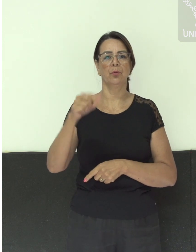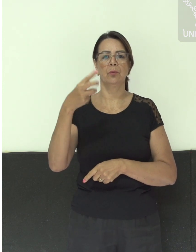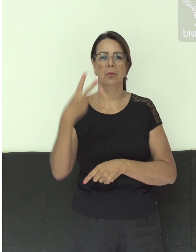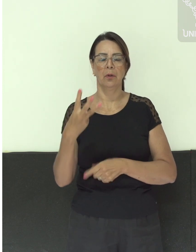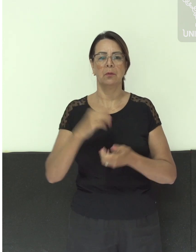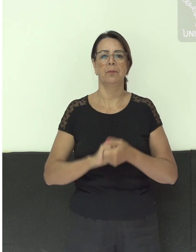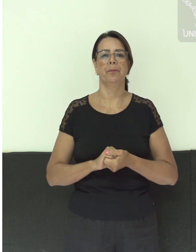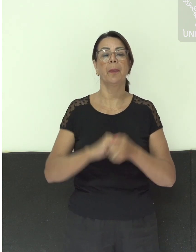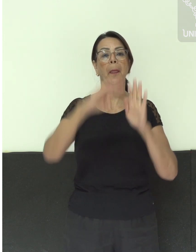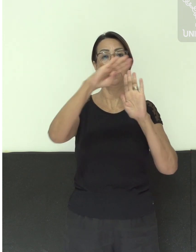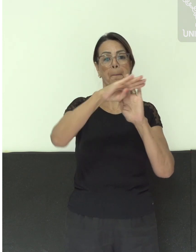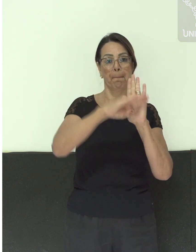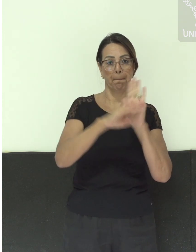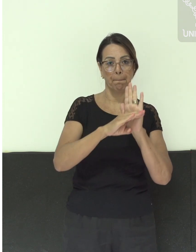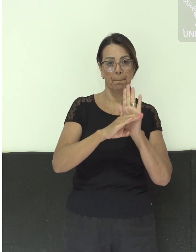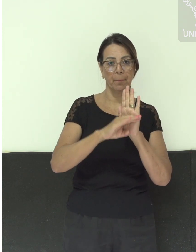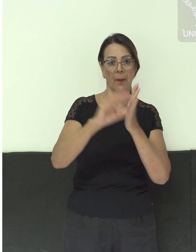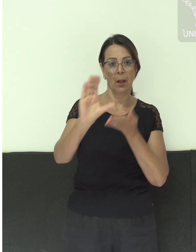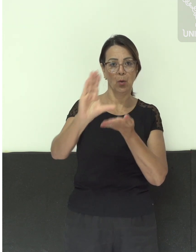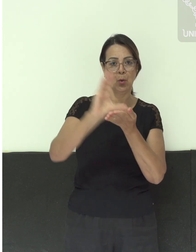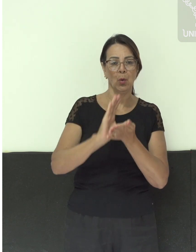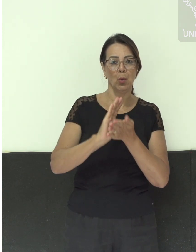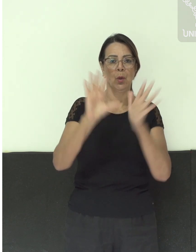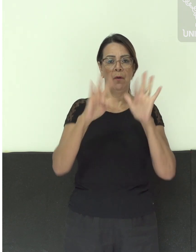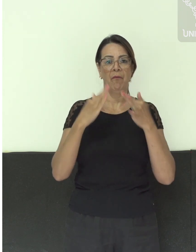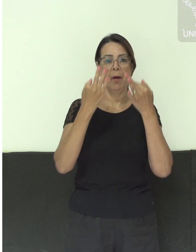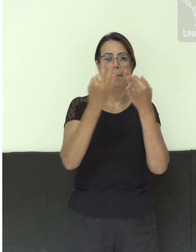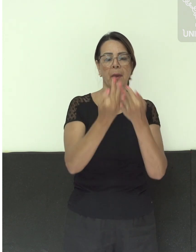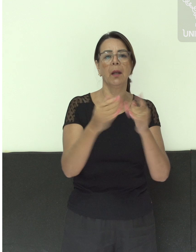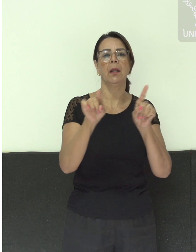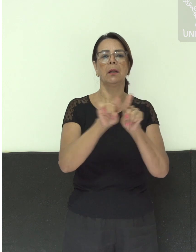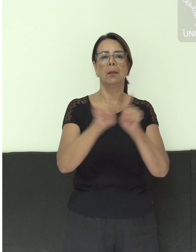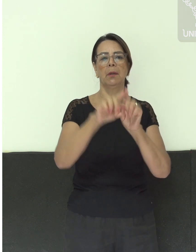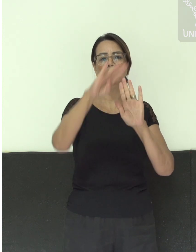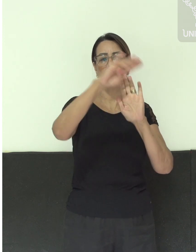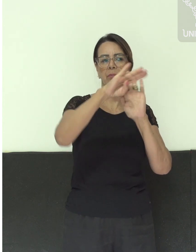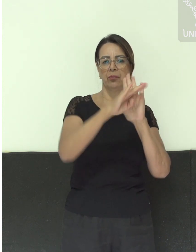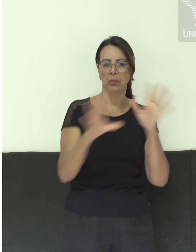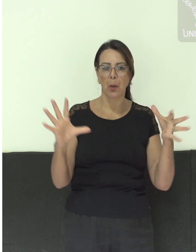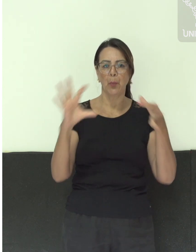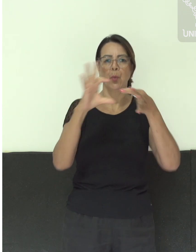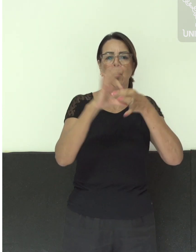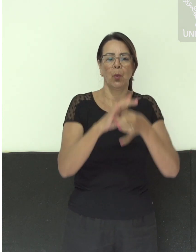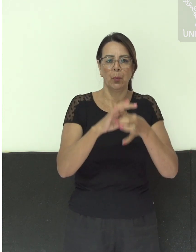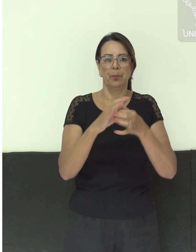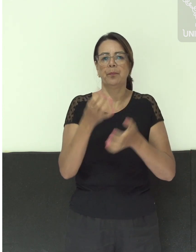6.6.1.2.3. Programa de Bolsa Família e os programas remanescentes nele unificados.